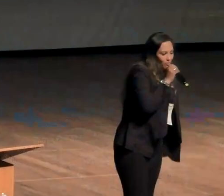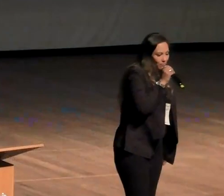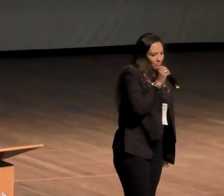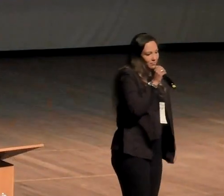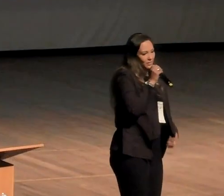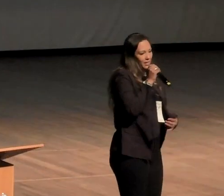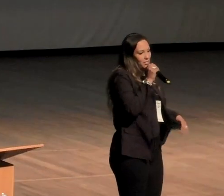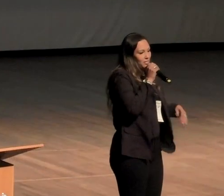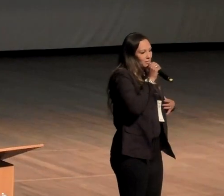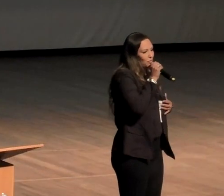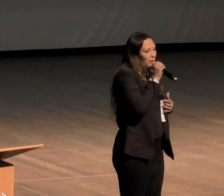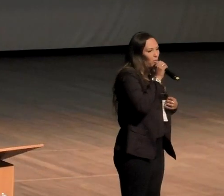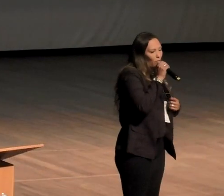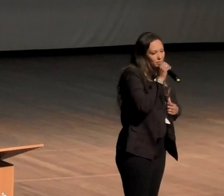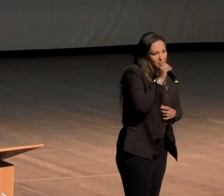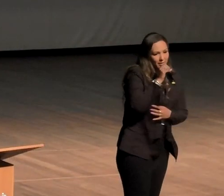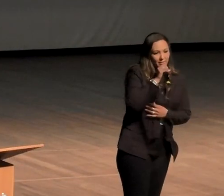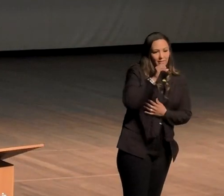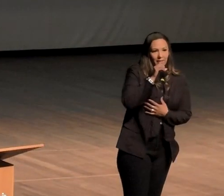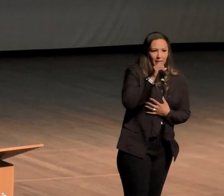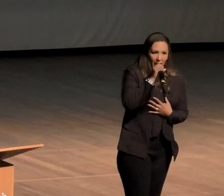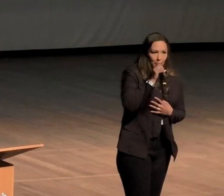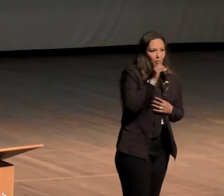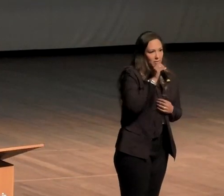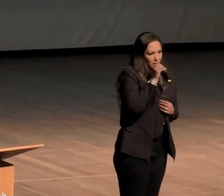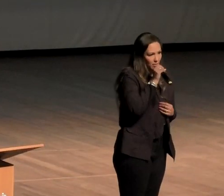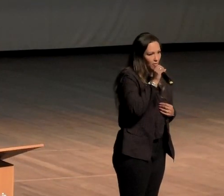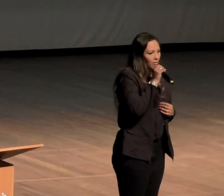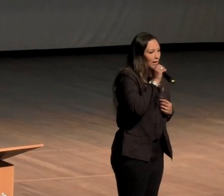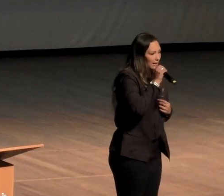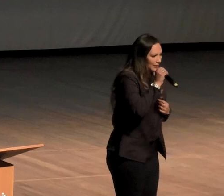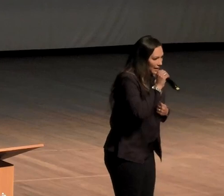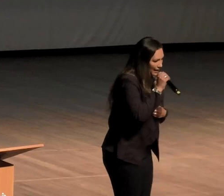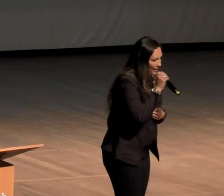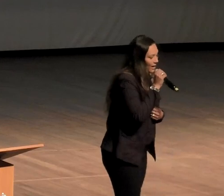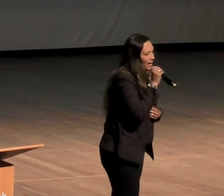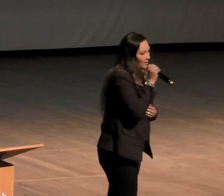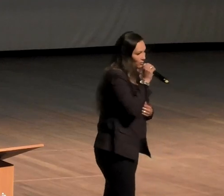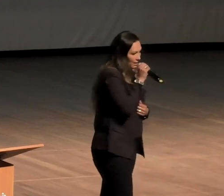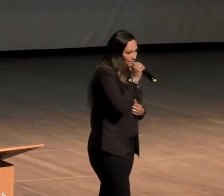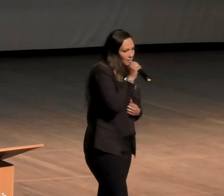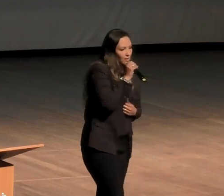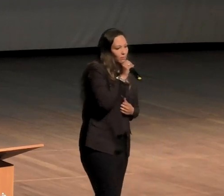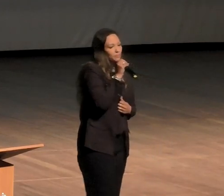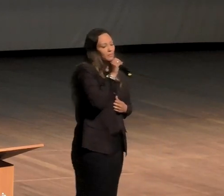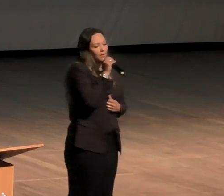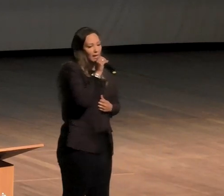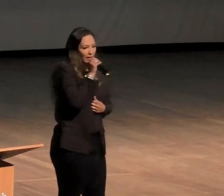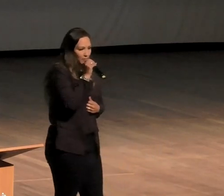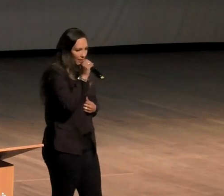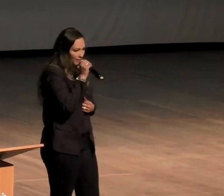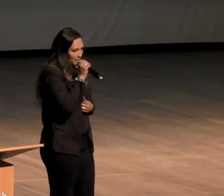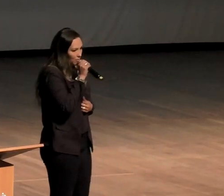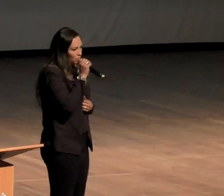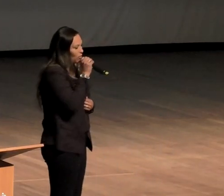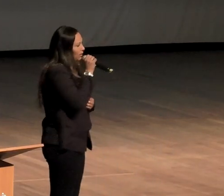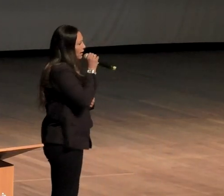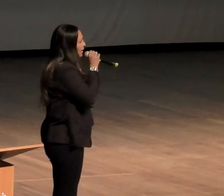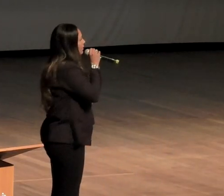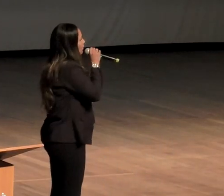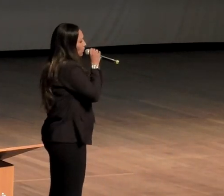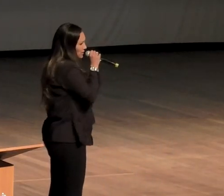então gente se demonstra que é possível alinhar a educação da alimentação